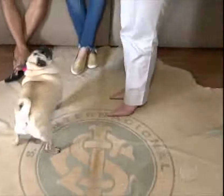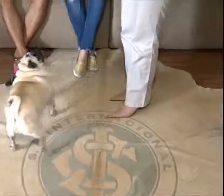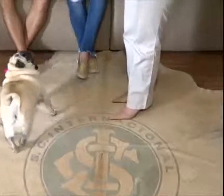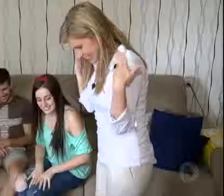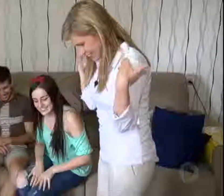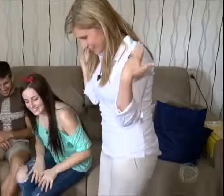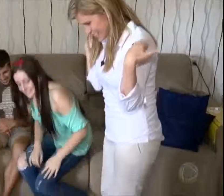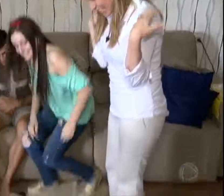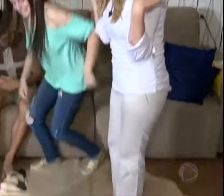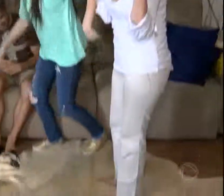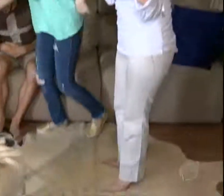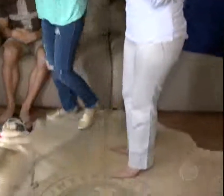Vamos passear?